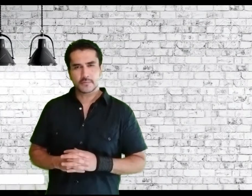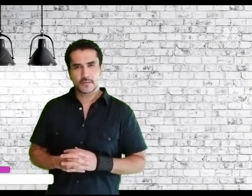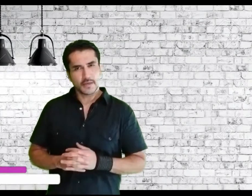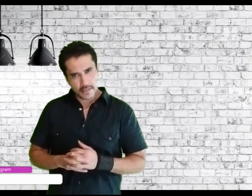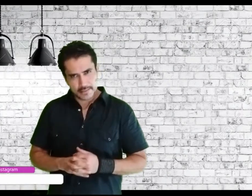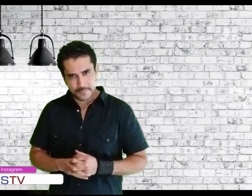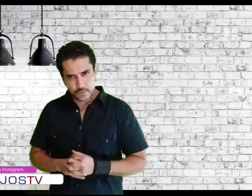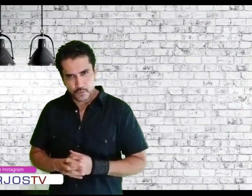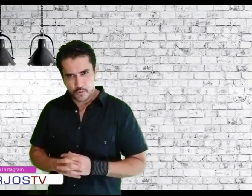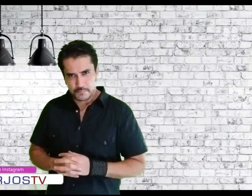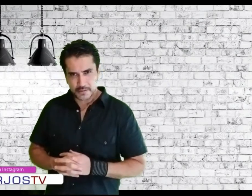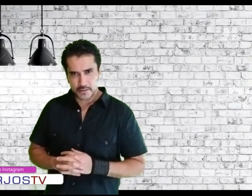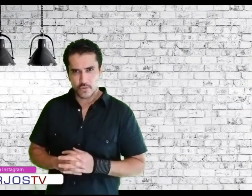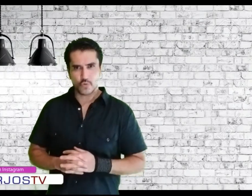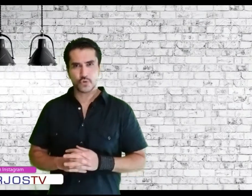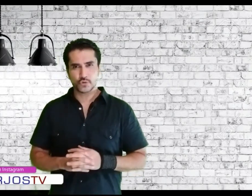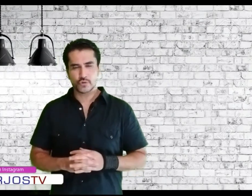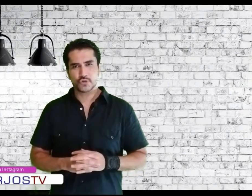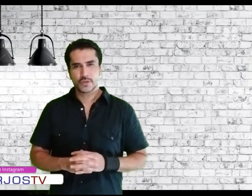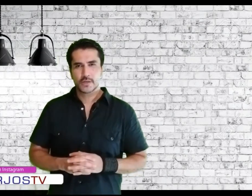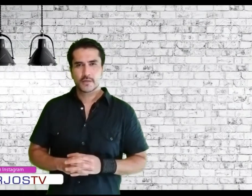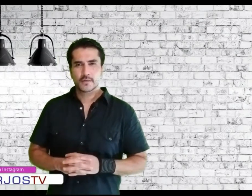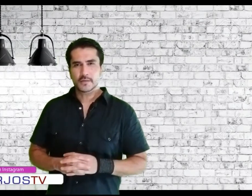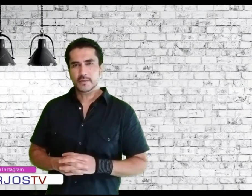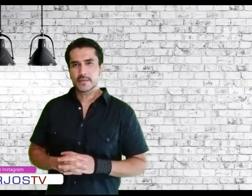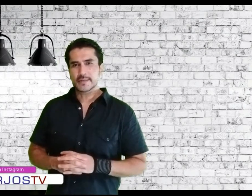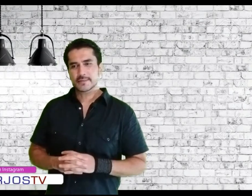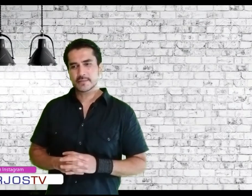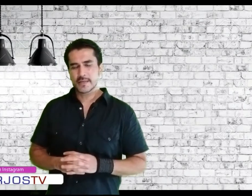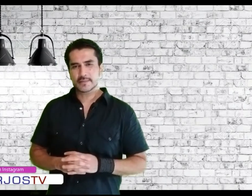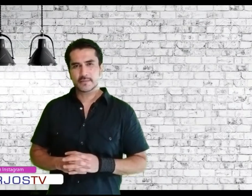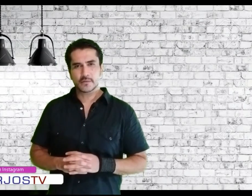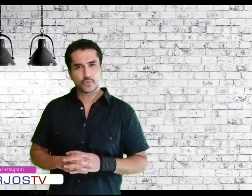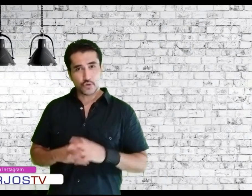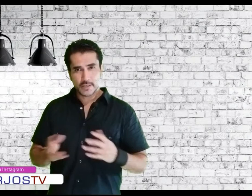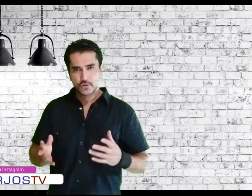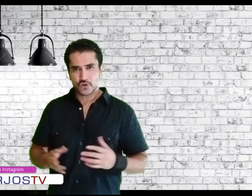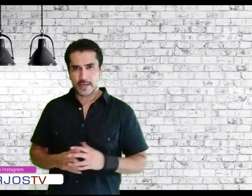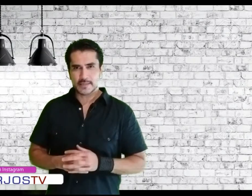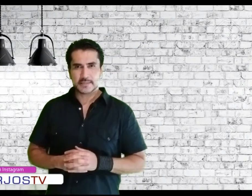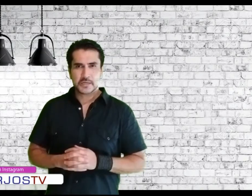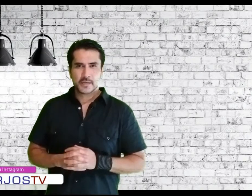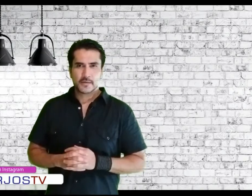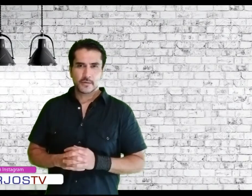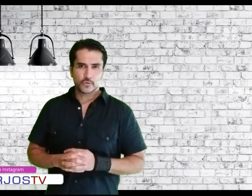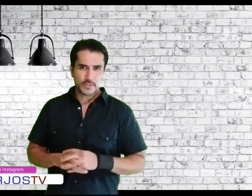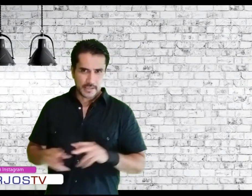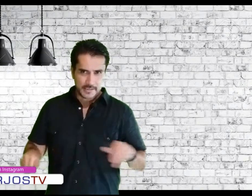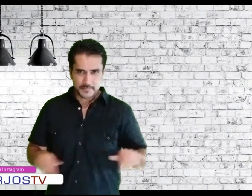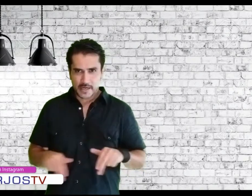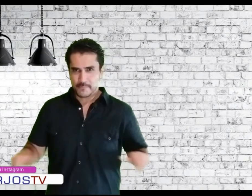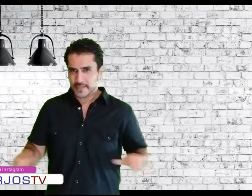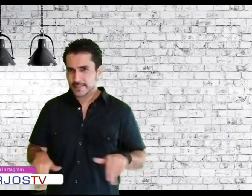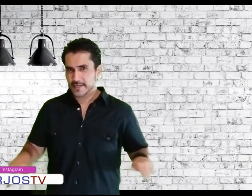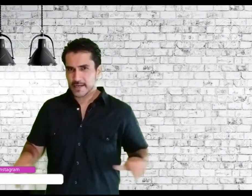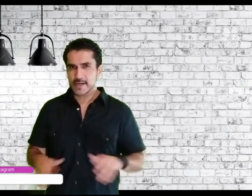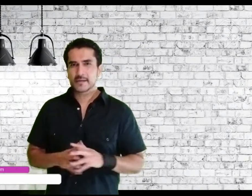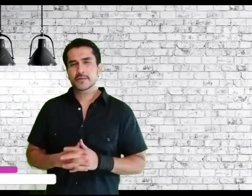Te agradecemos por compartir con nosotros en tus redes sociales. Nuestras redes van a aparecer acá